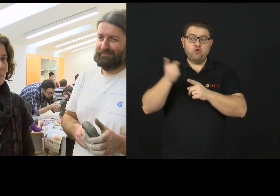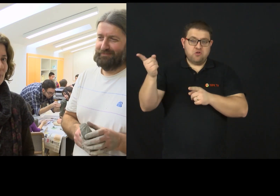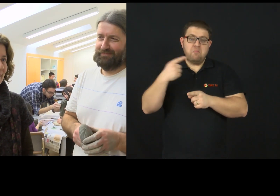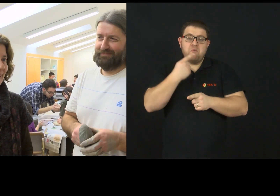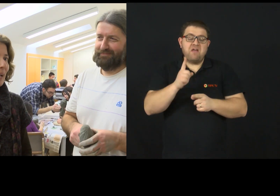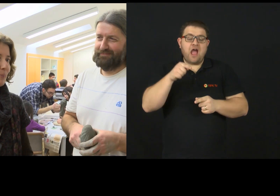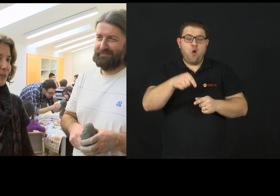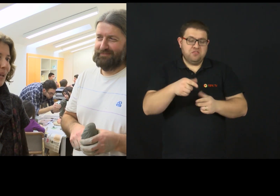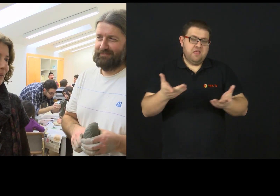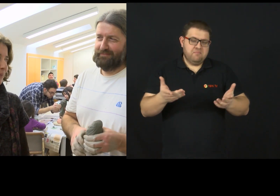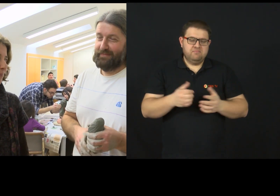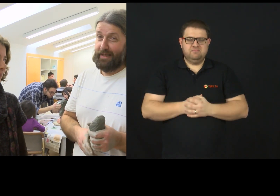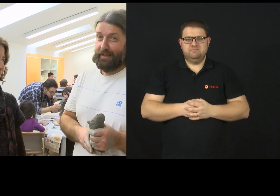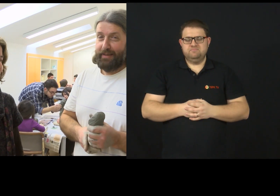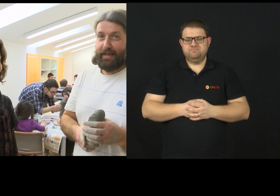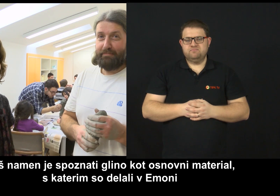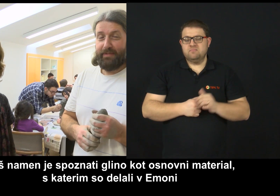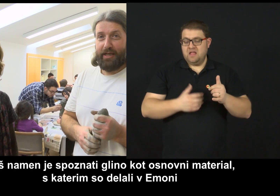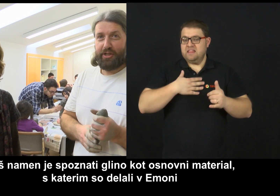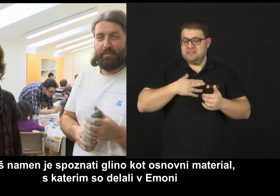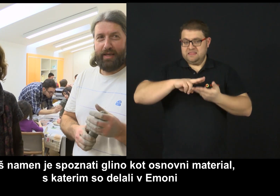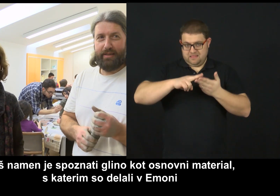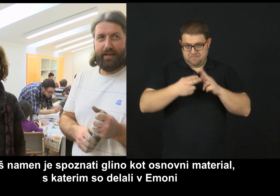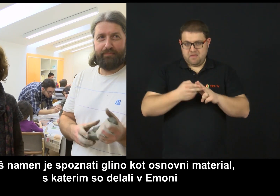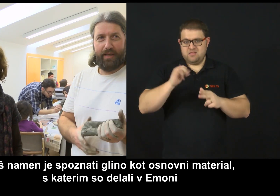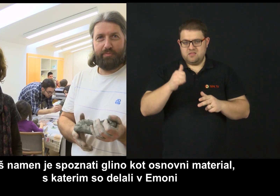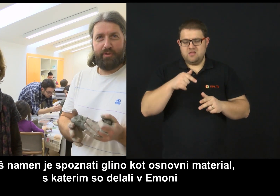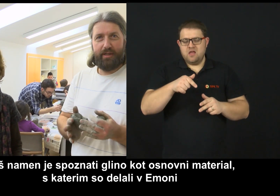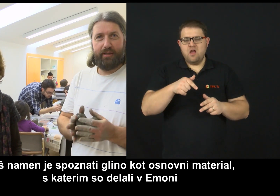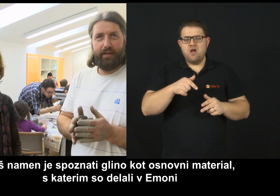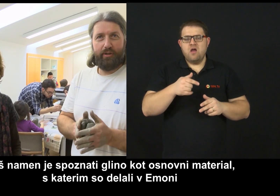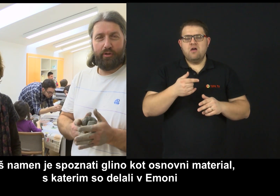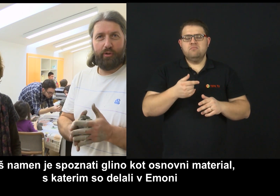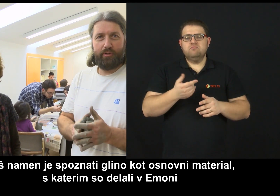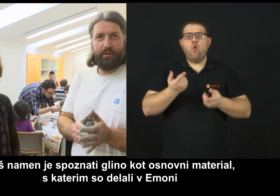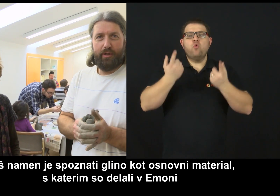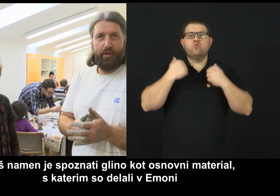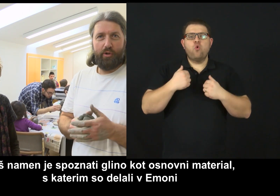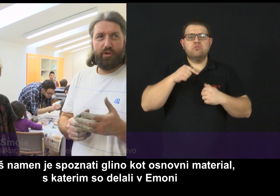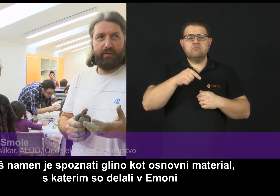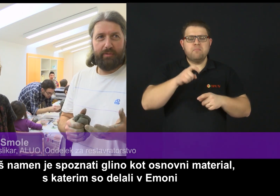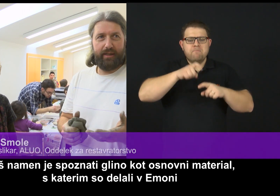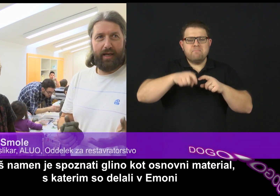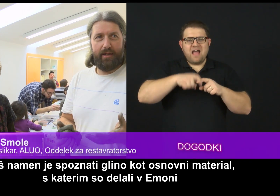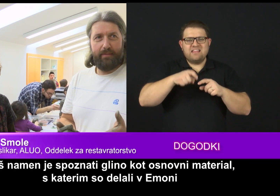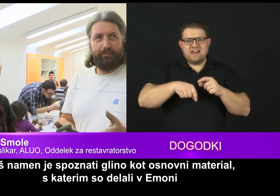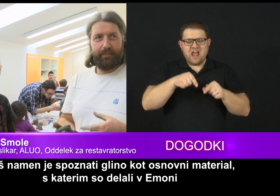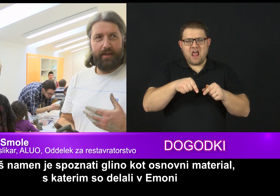pove, kaj počne. Ja, naš namen je spoznati glino kot osnoven material,